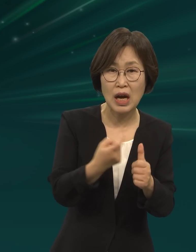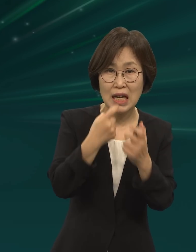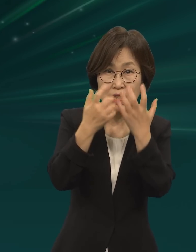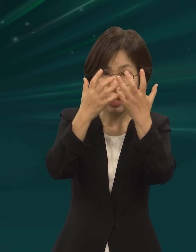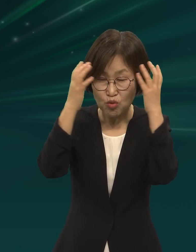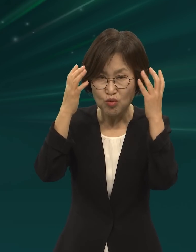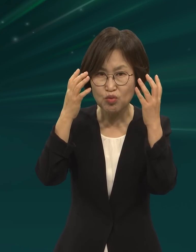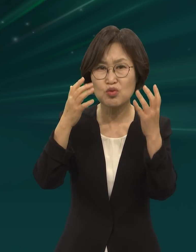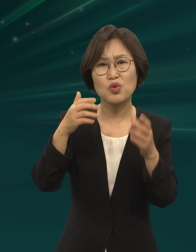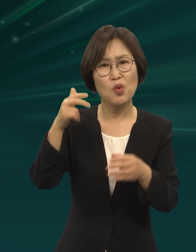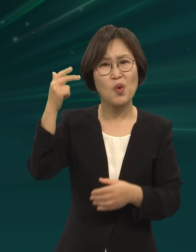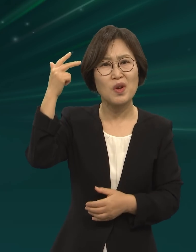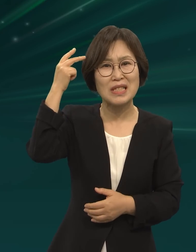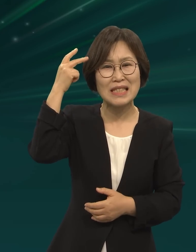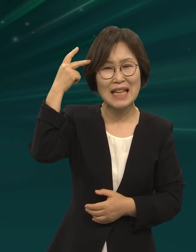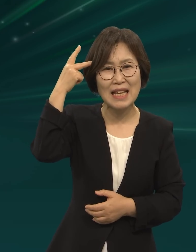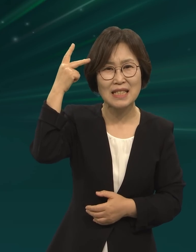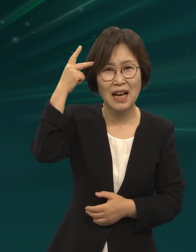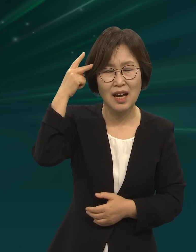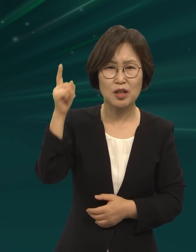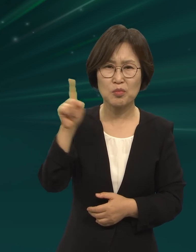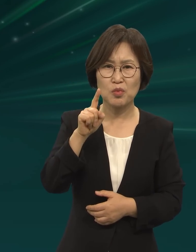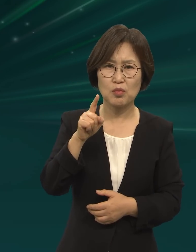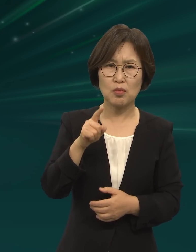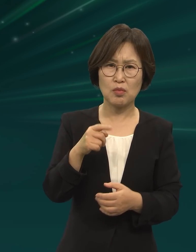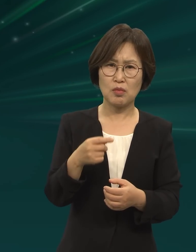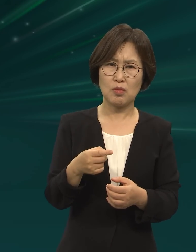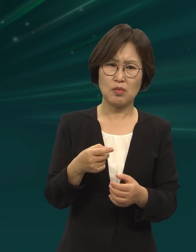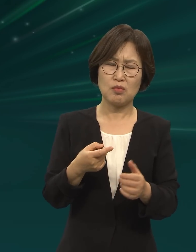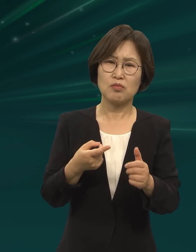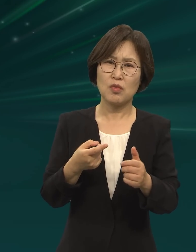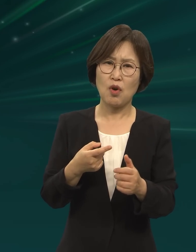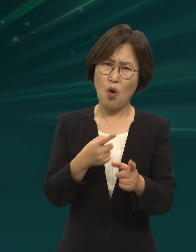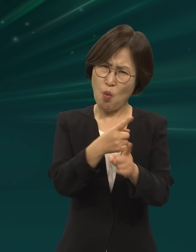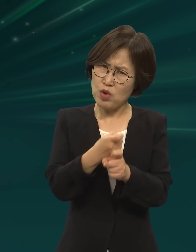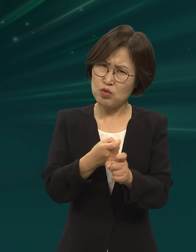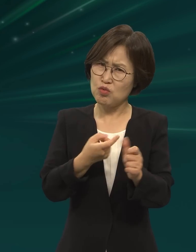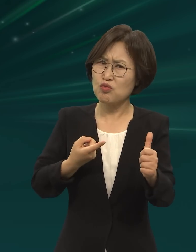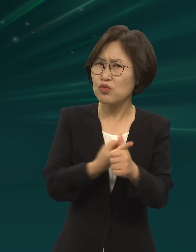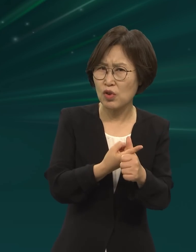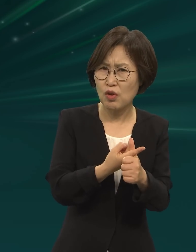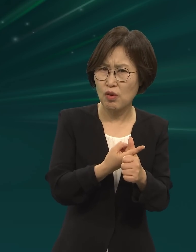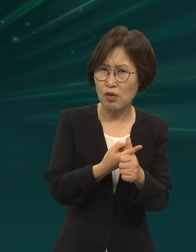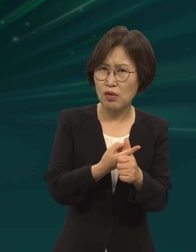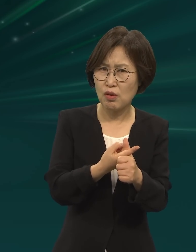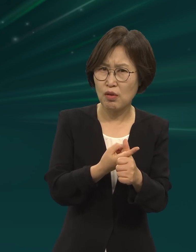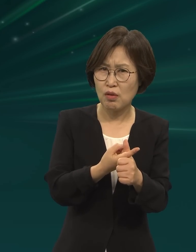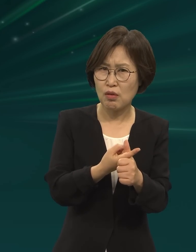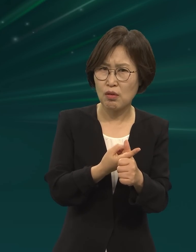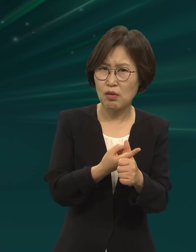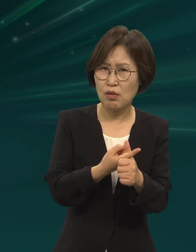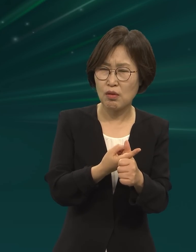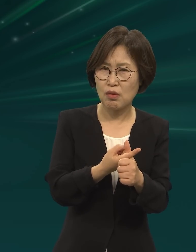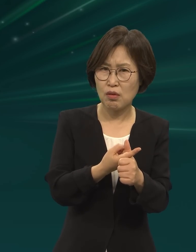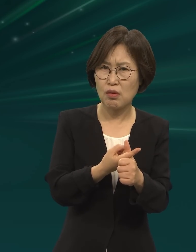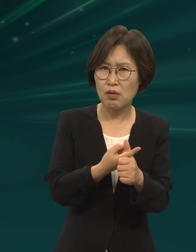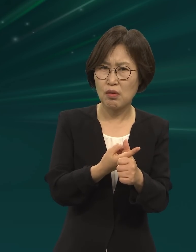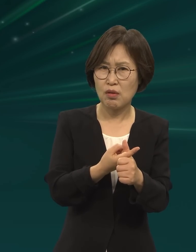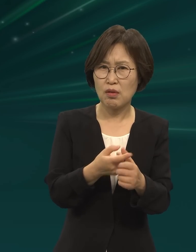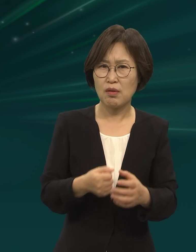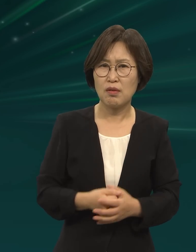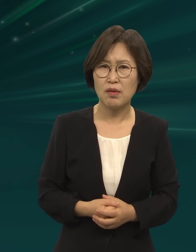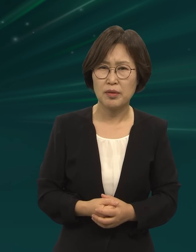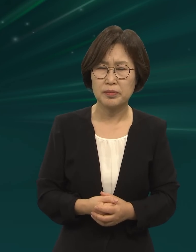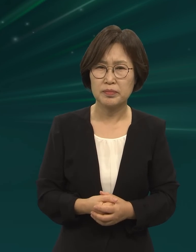용서하지 않고 죽이는. 그래서 우리 힌두교의 모든 신들이 와서 원수들이 다 죽었습니다.